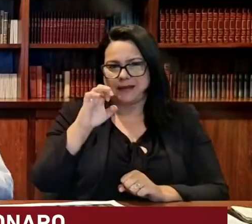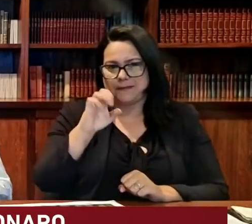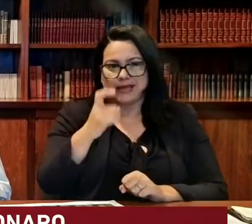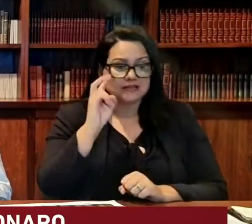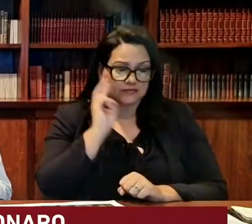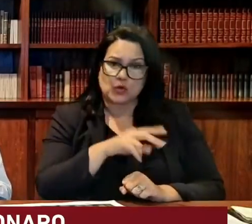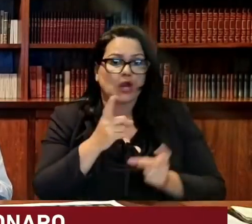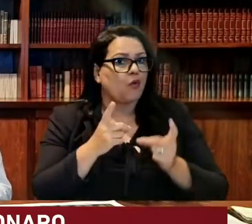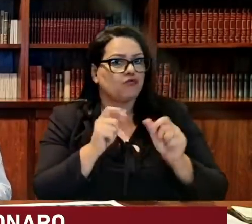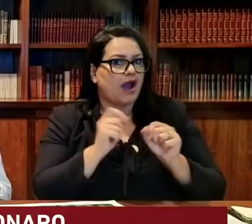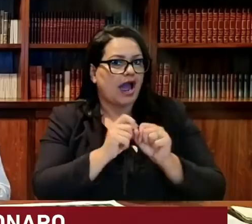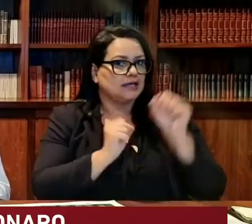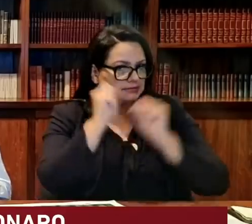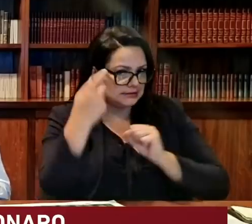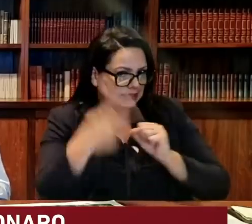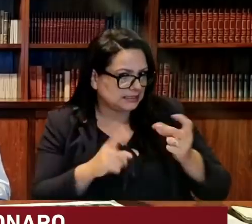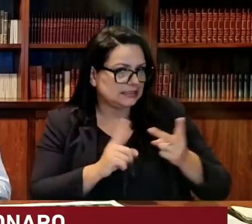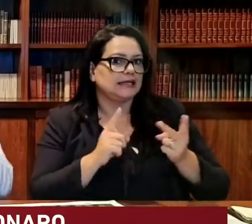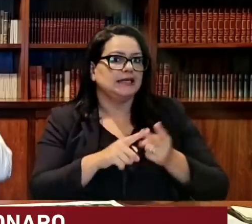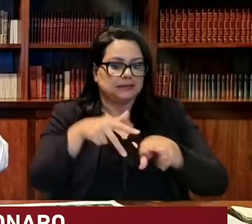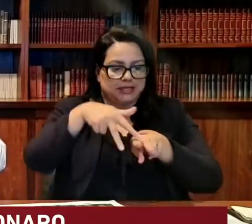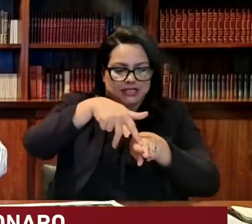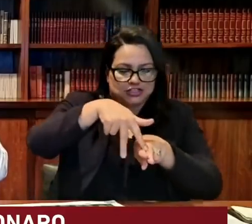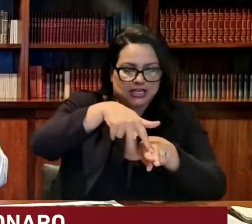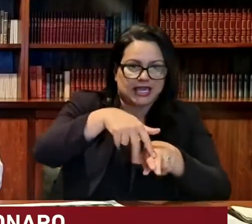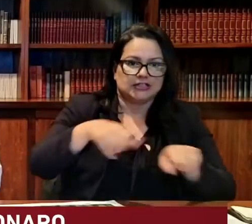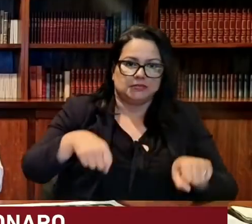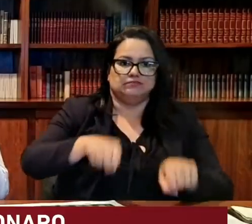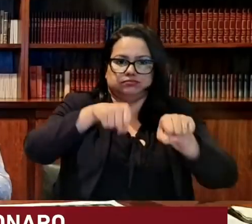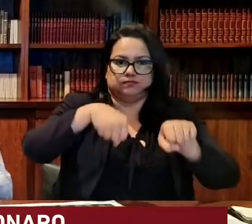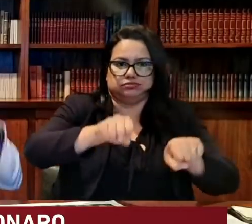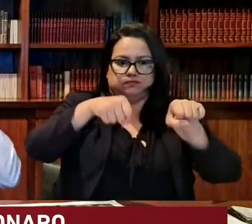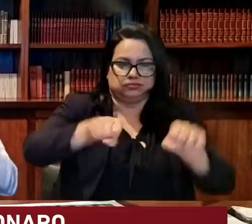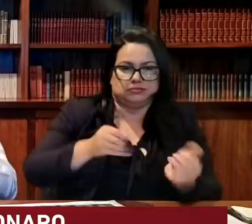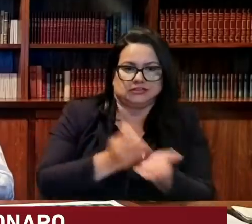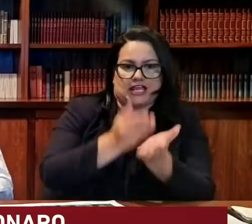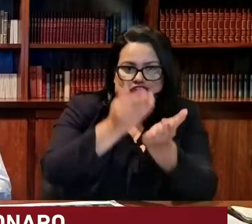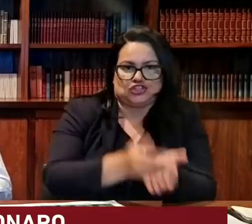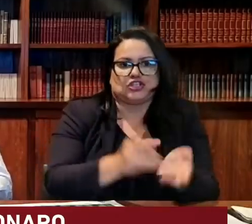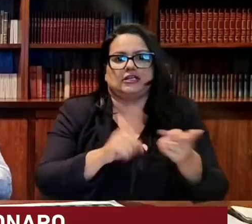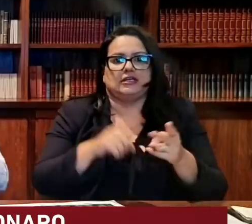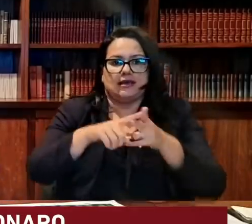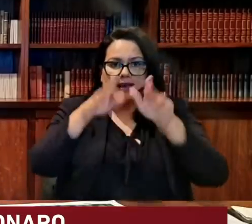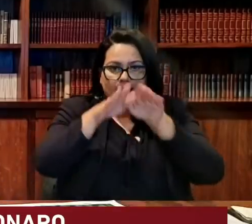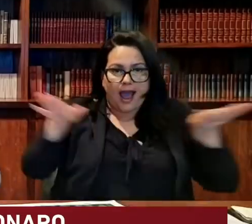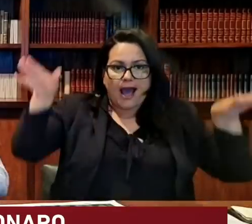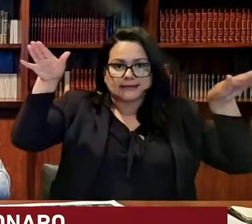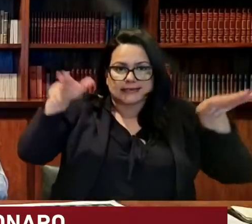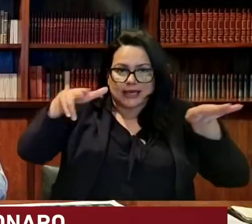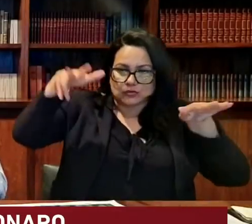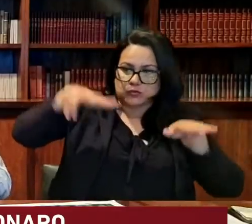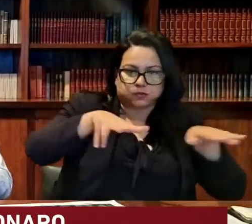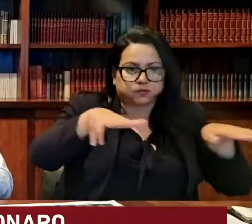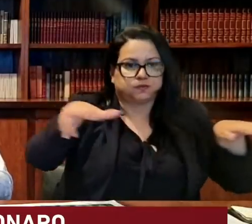skate, pessoal pode não dar valor, jet, né? Mas, jet ski, 18% passou para zero. Asa Delta, durante a